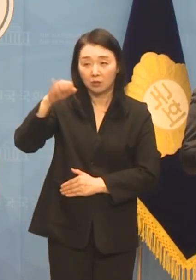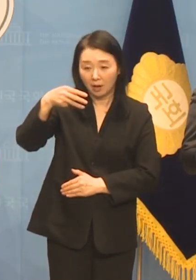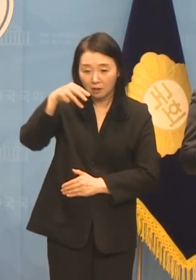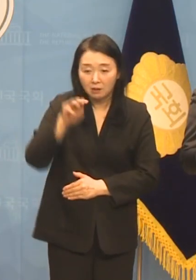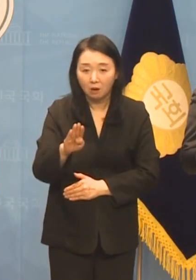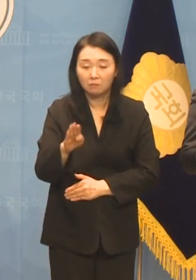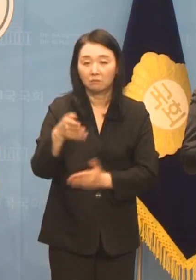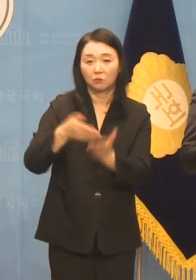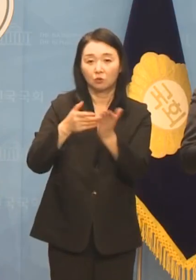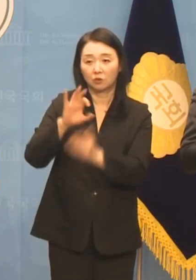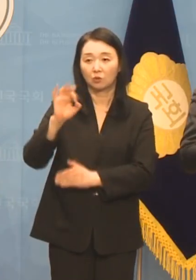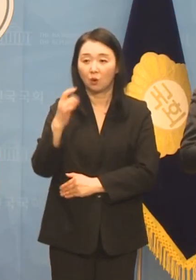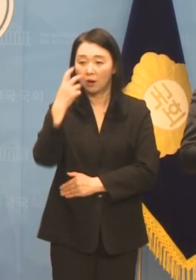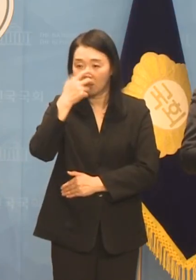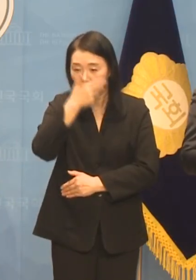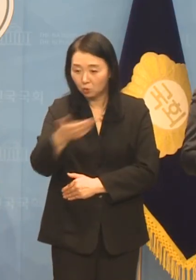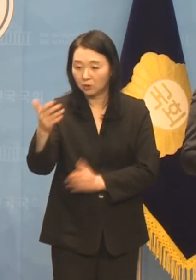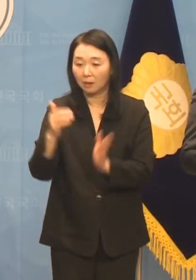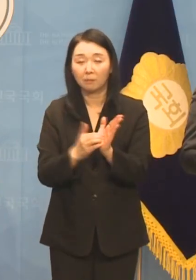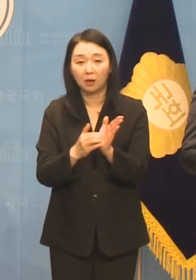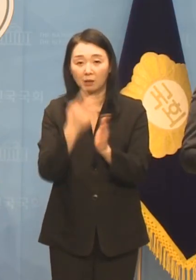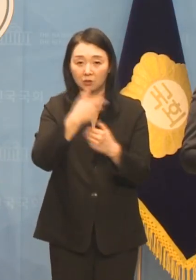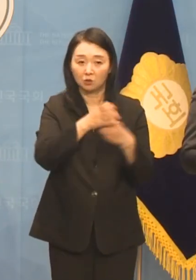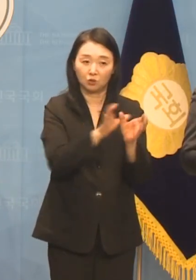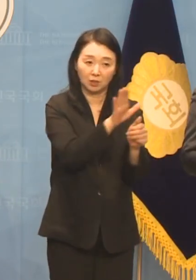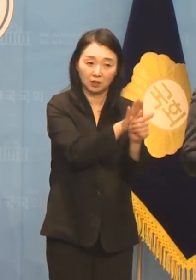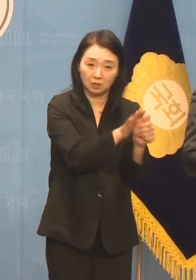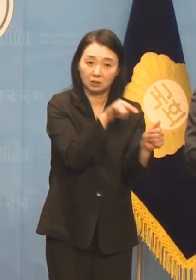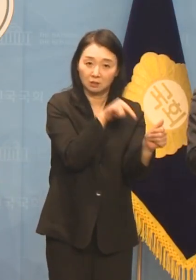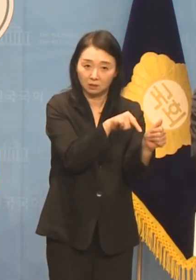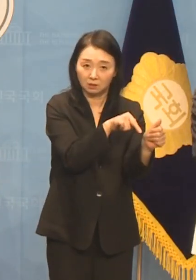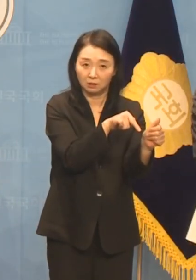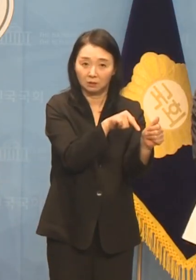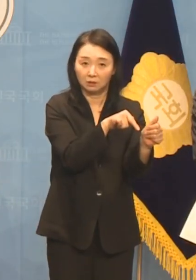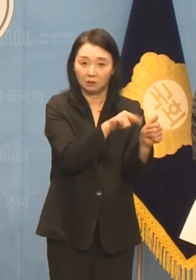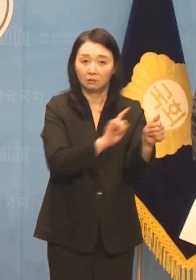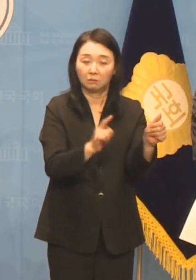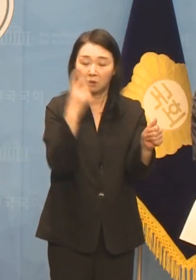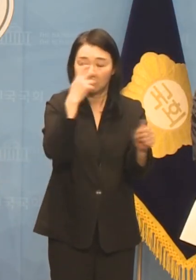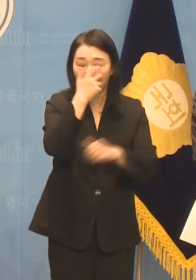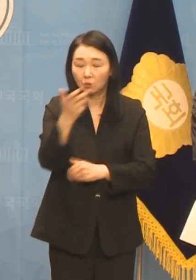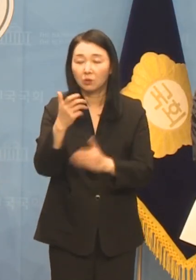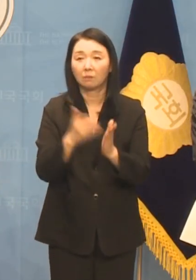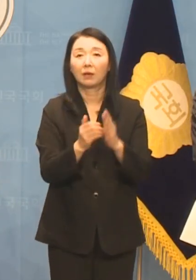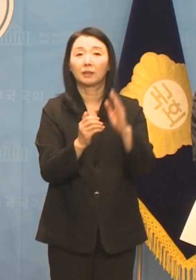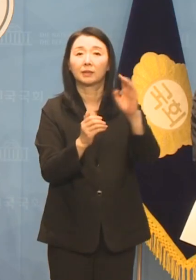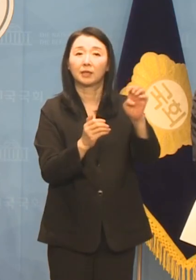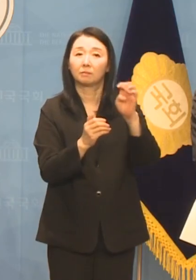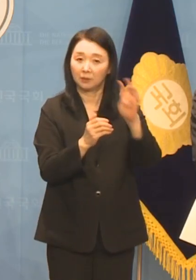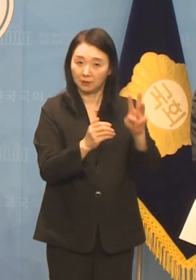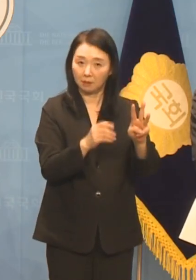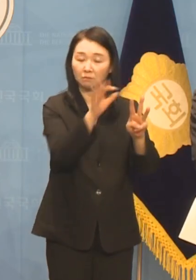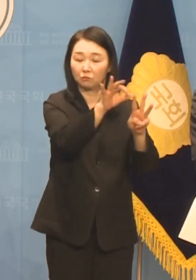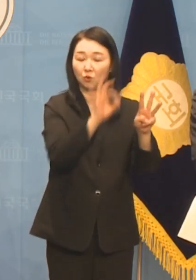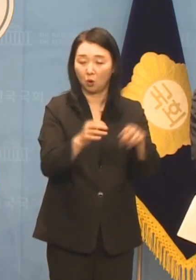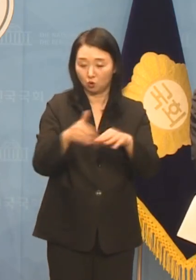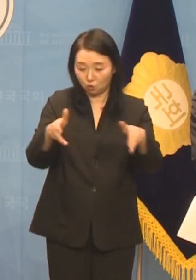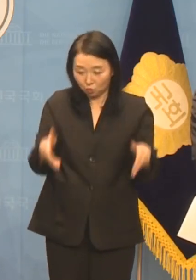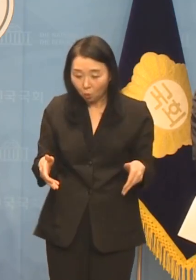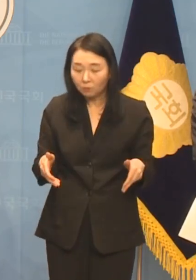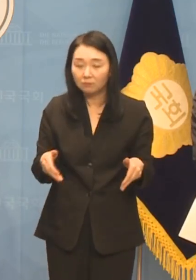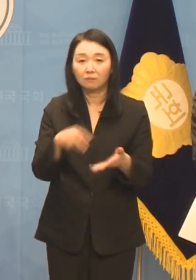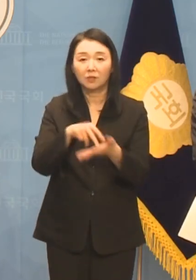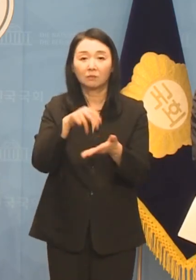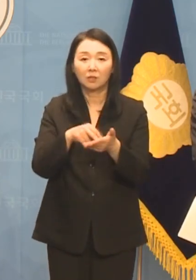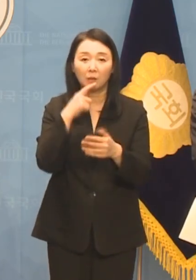6일, 7일 실시한 여론조사에 따르면 민주당을 지지하는 여론조사는 43%입니다. 중도층 대상으로 한정한